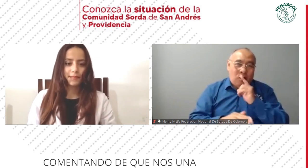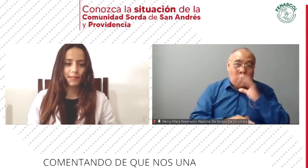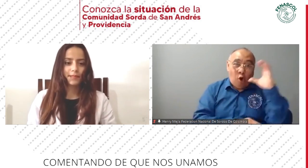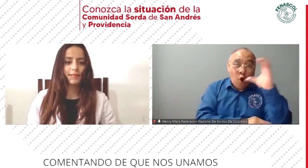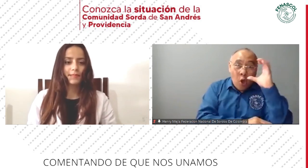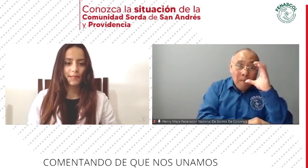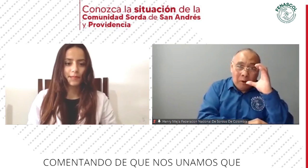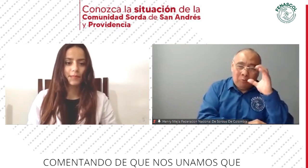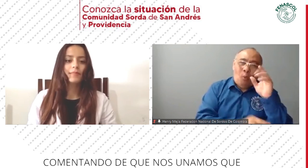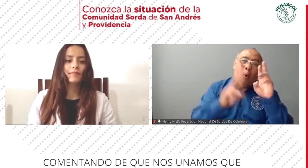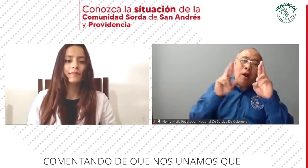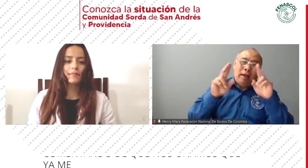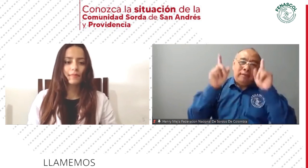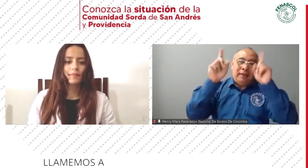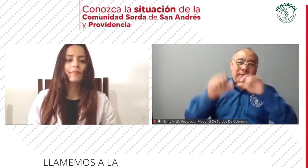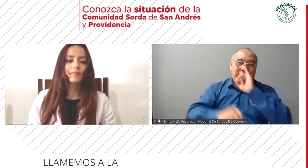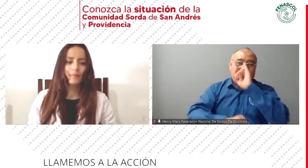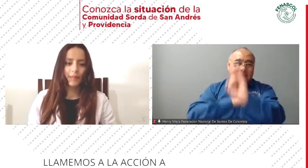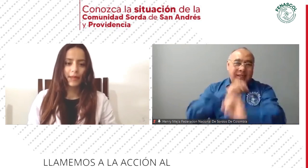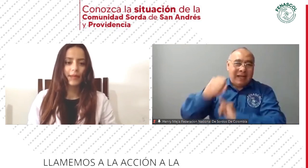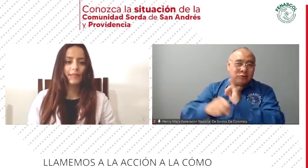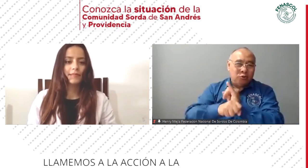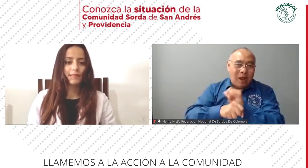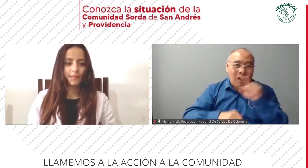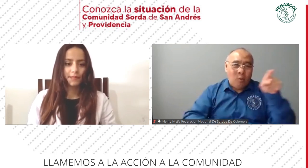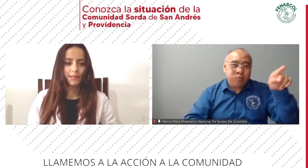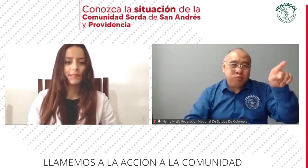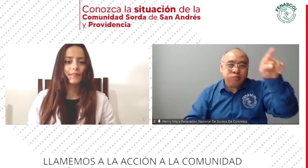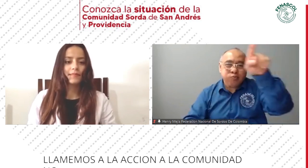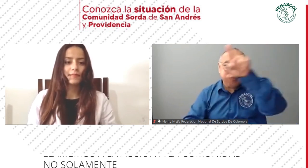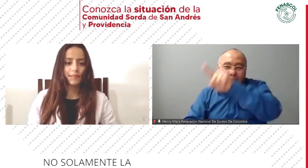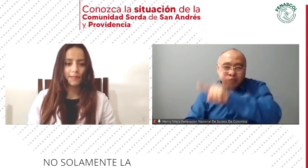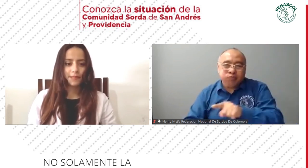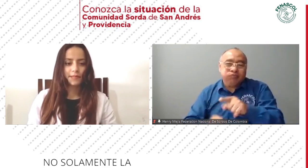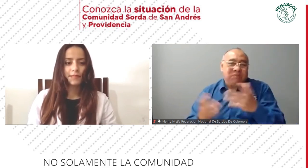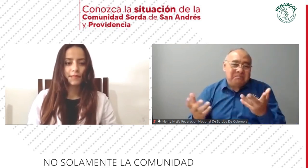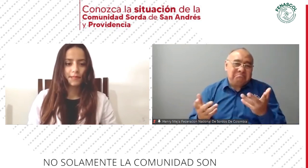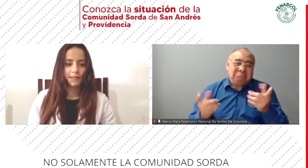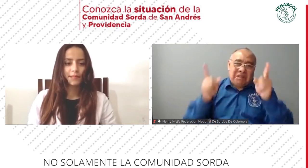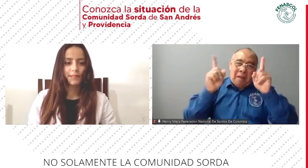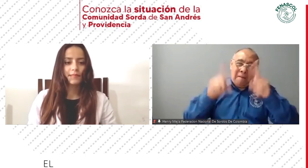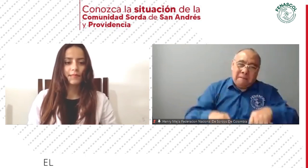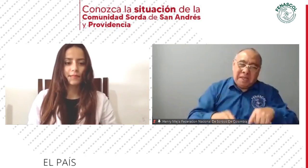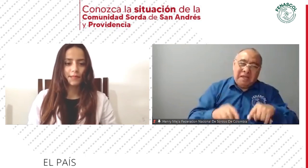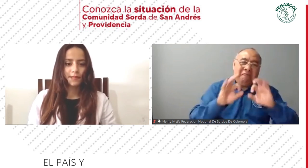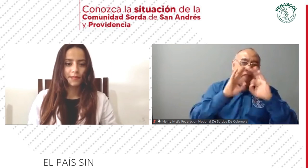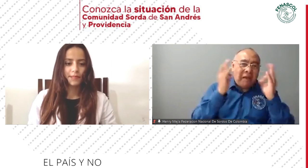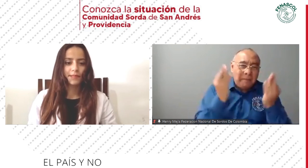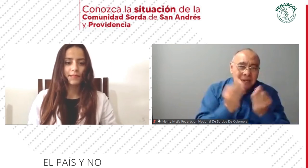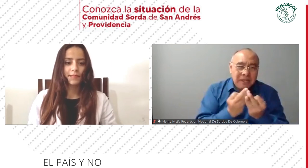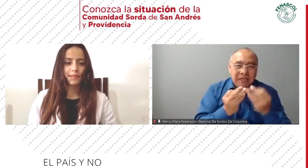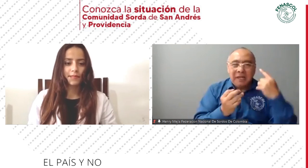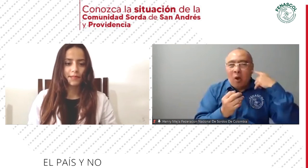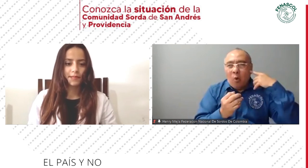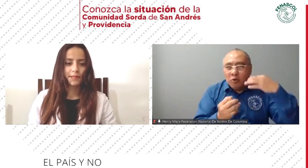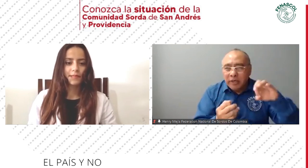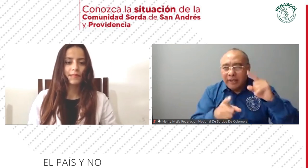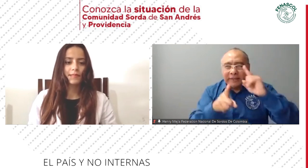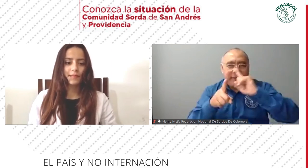unamos que llamemos a la acción a la comunidad no solamente la comunidad sorda en el país sino